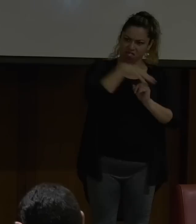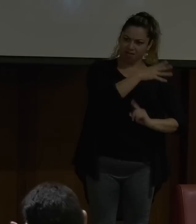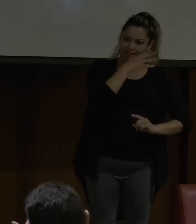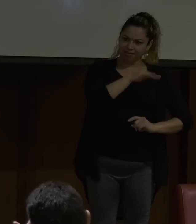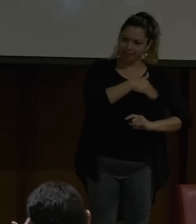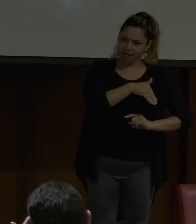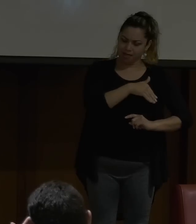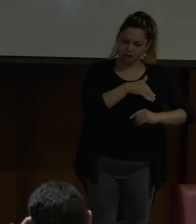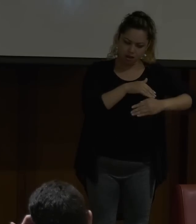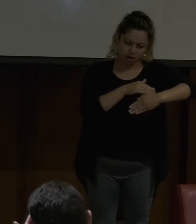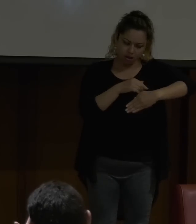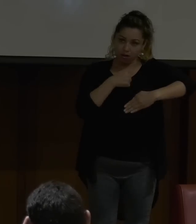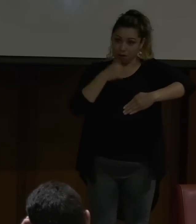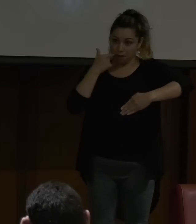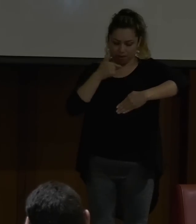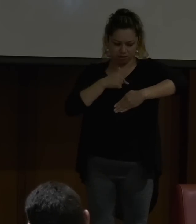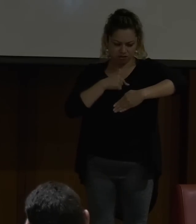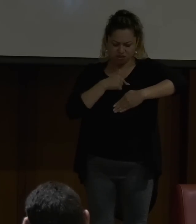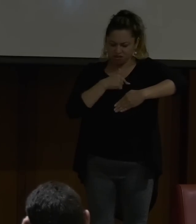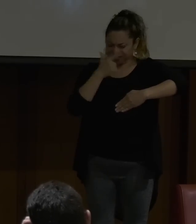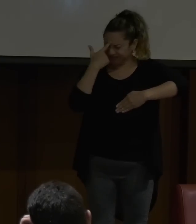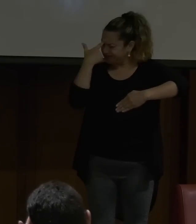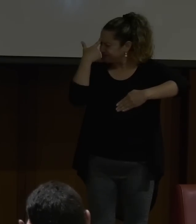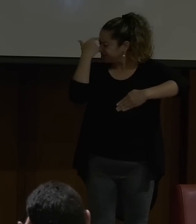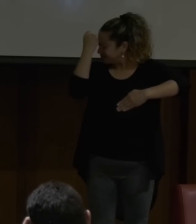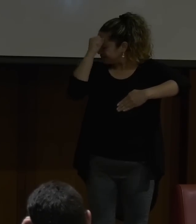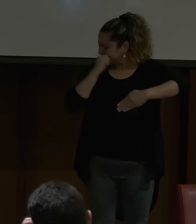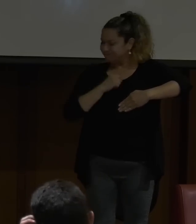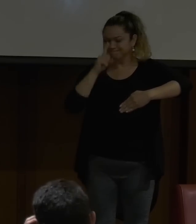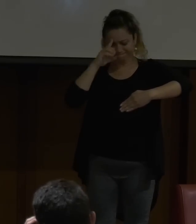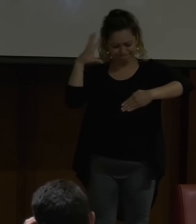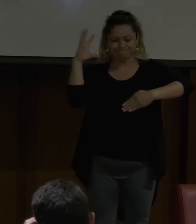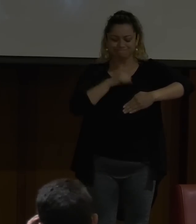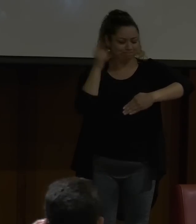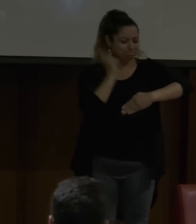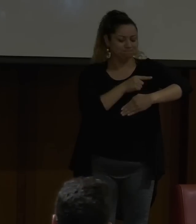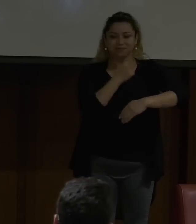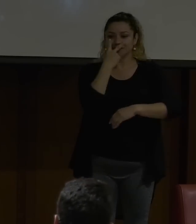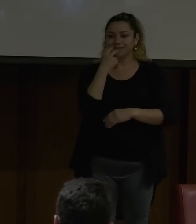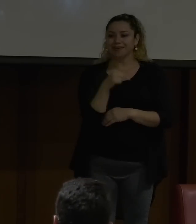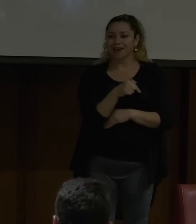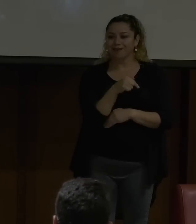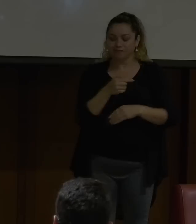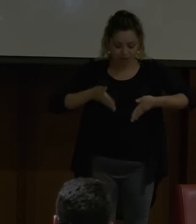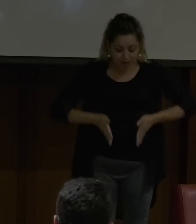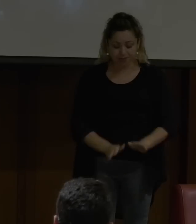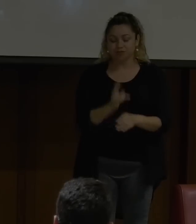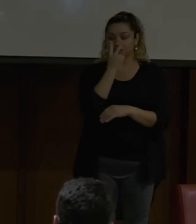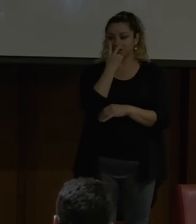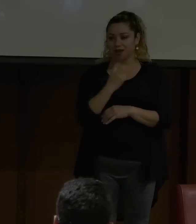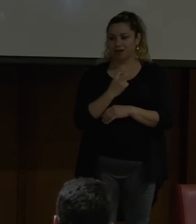ese momento la felicidad se le convirtió en tragedia, porque entonces lo entendió. Leandro era ciego, había nacido ciego.